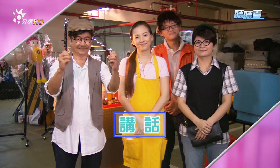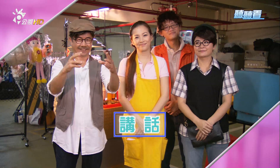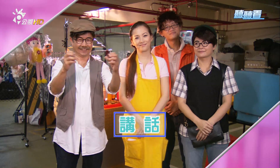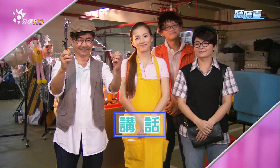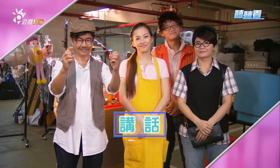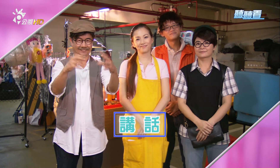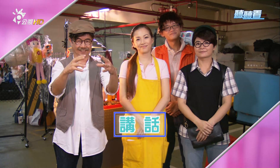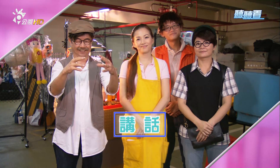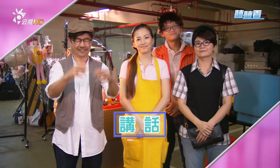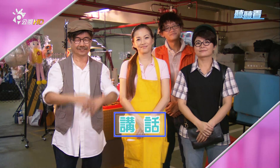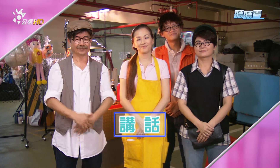讲话，